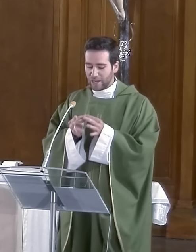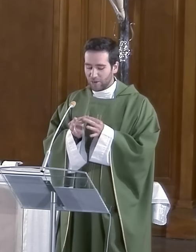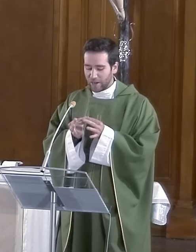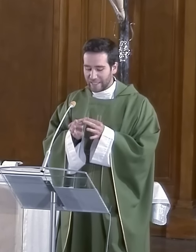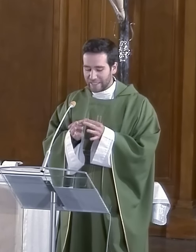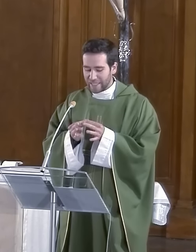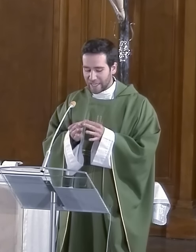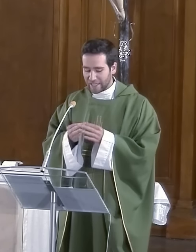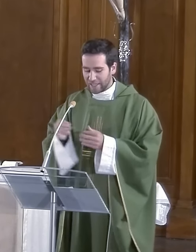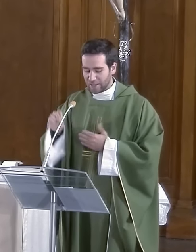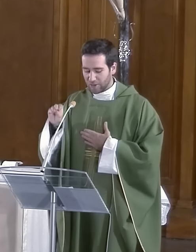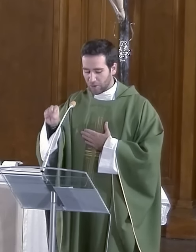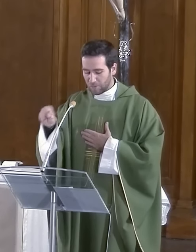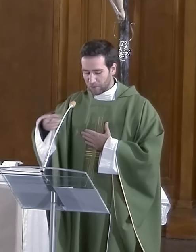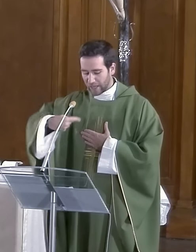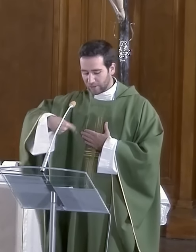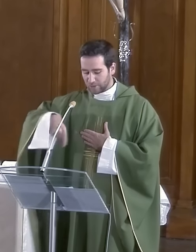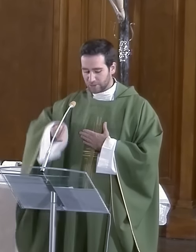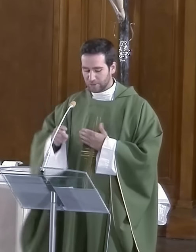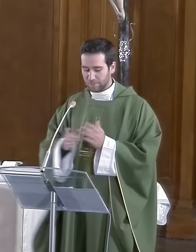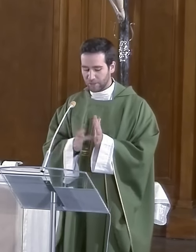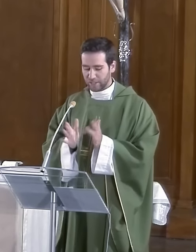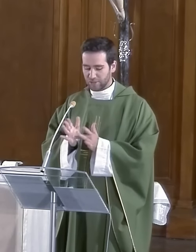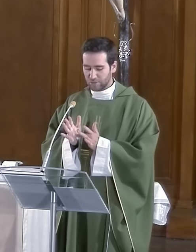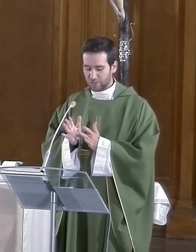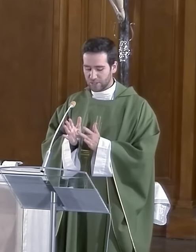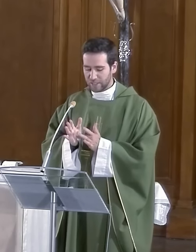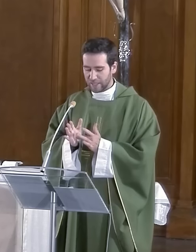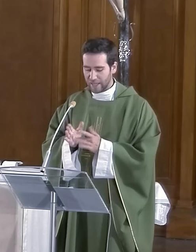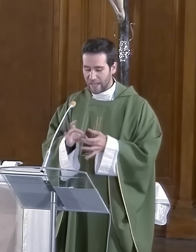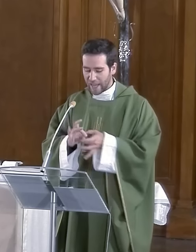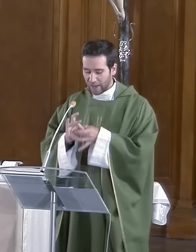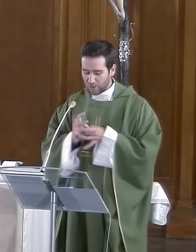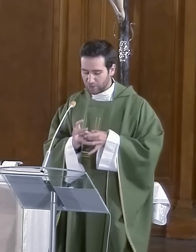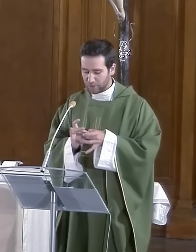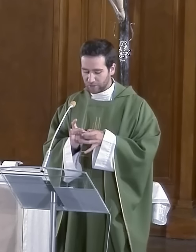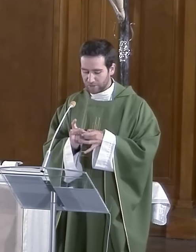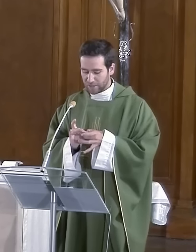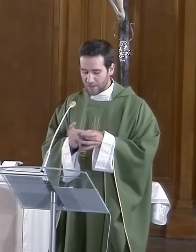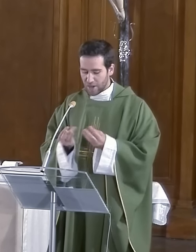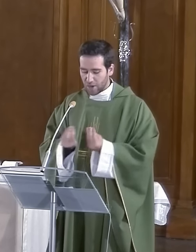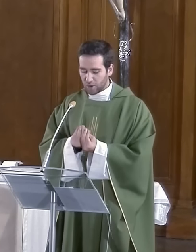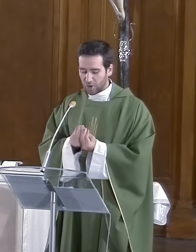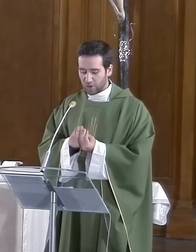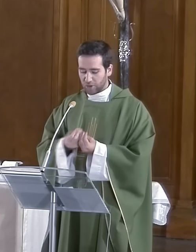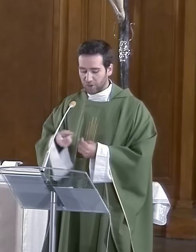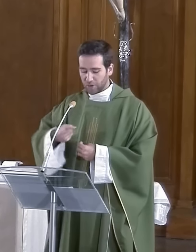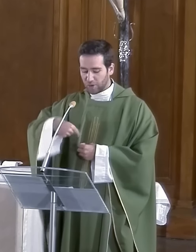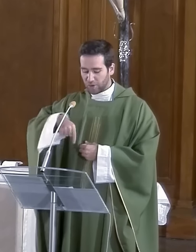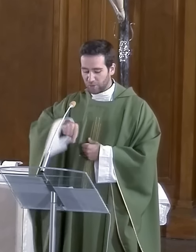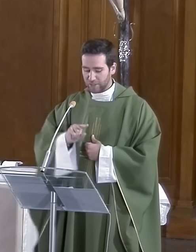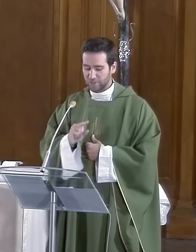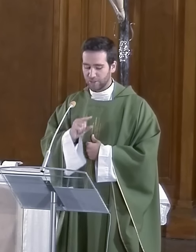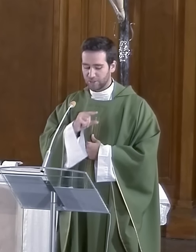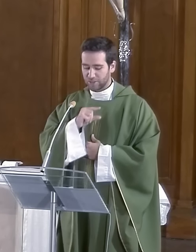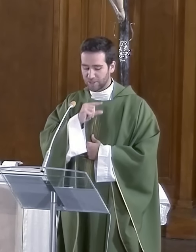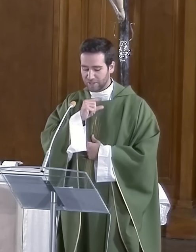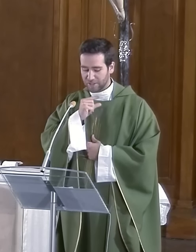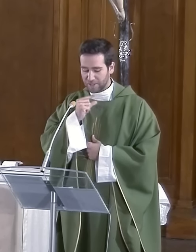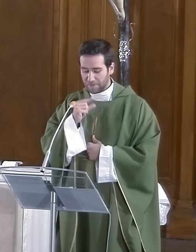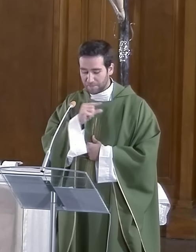Celebramos la Eucaristía convocados por Jesús en comunión con